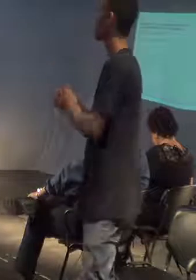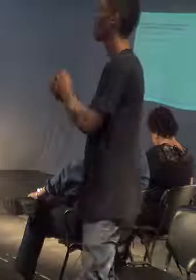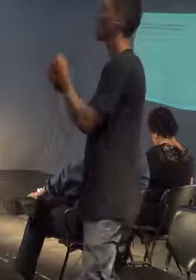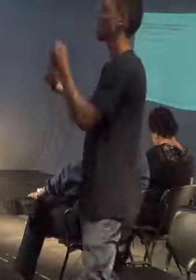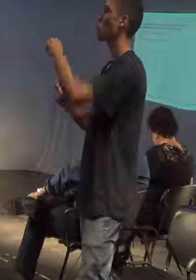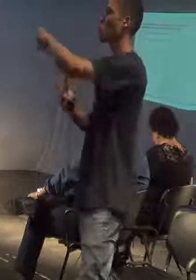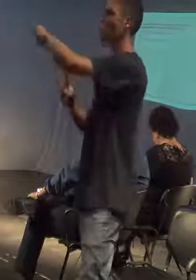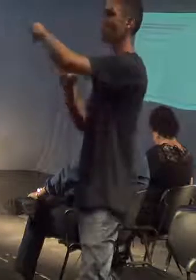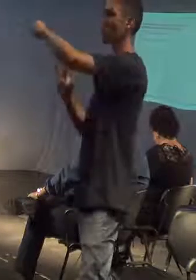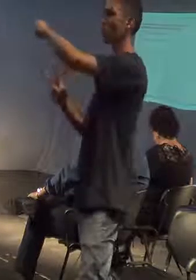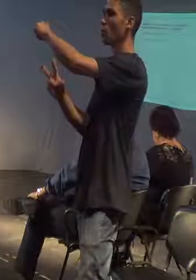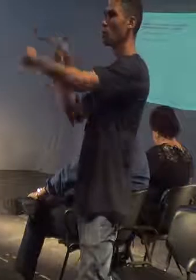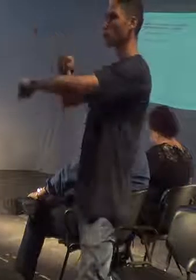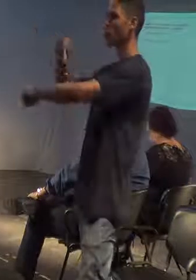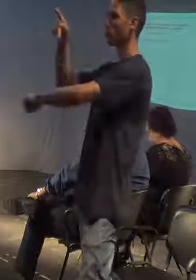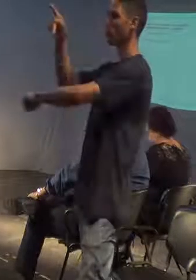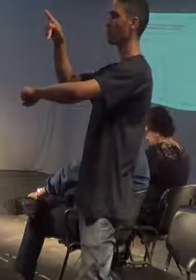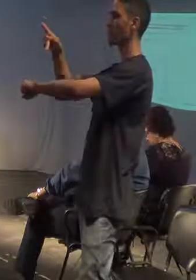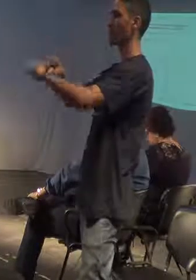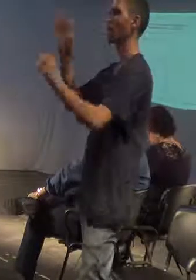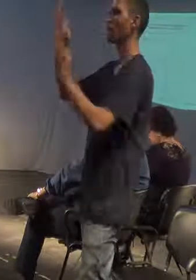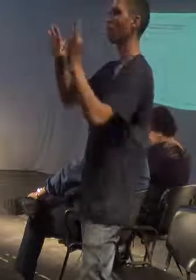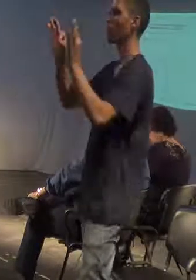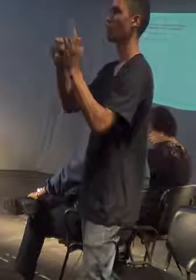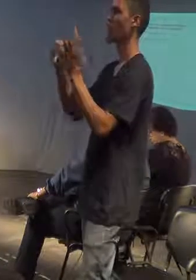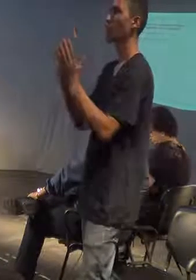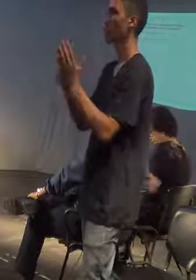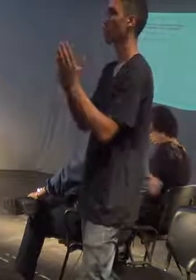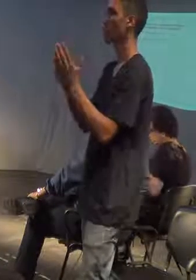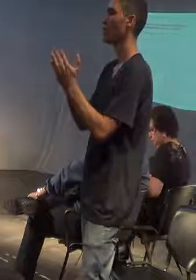foi para a cidade. É tudo